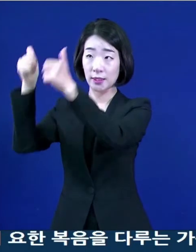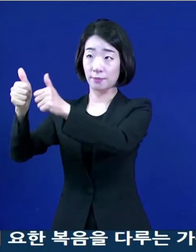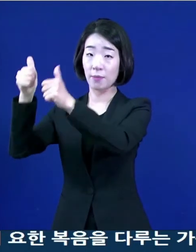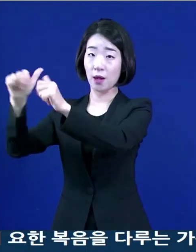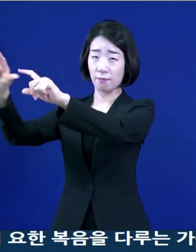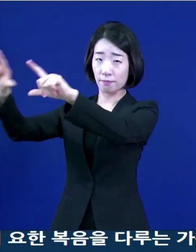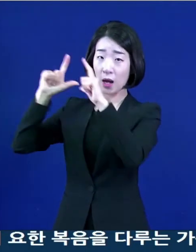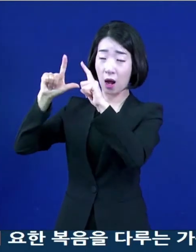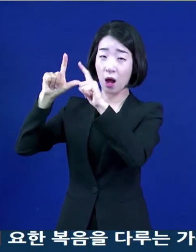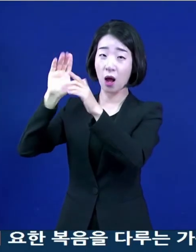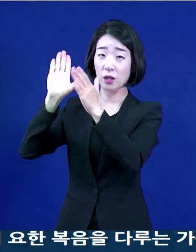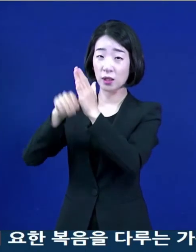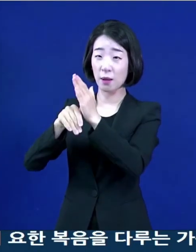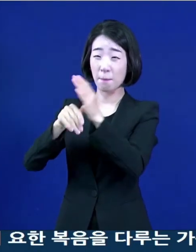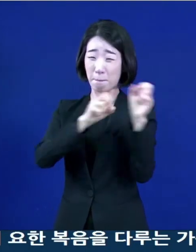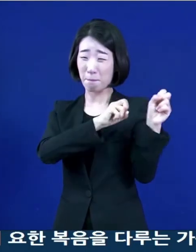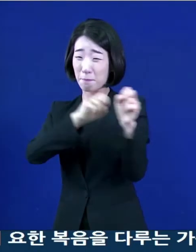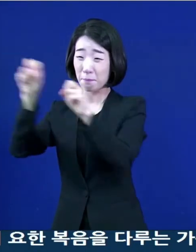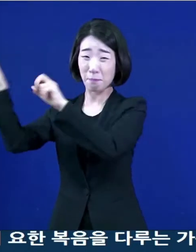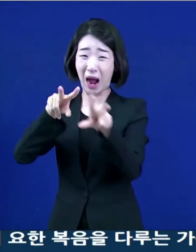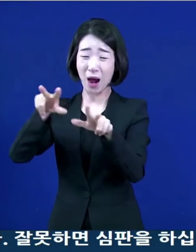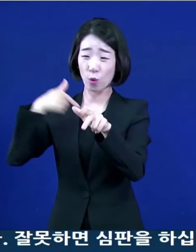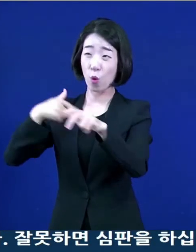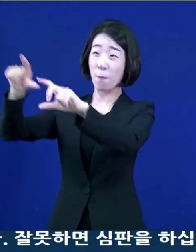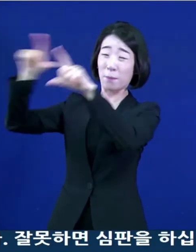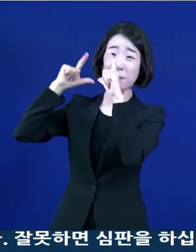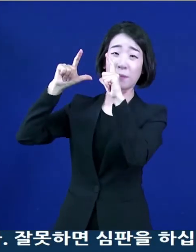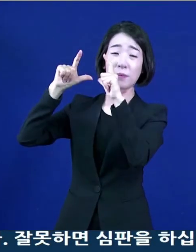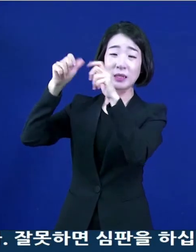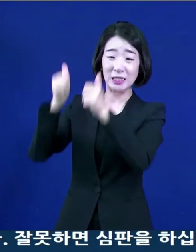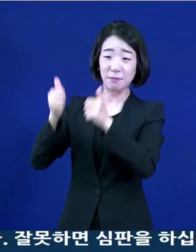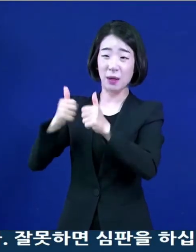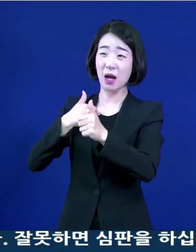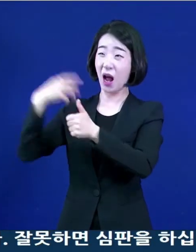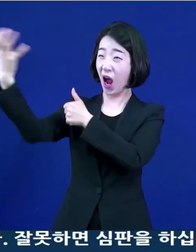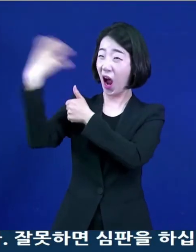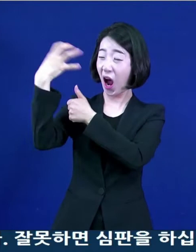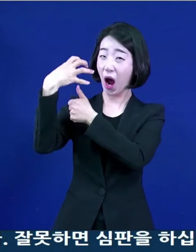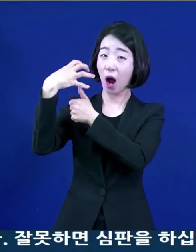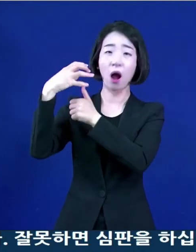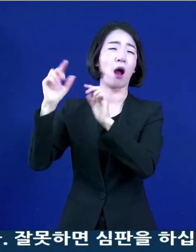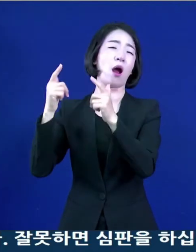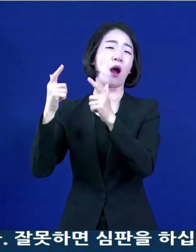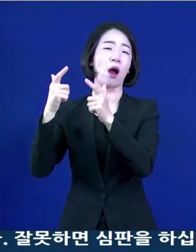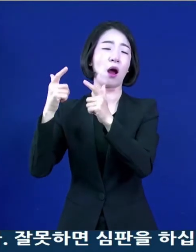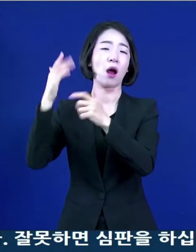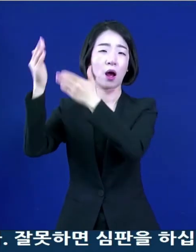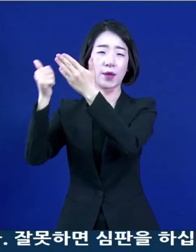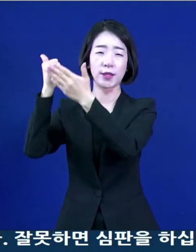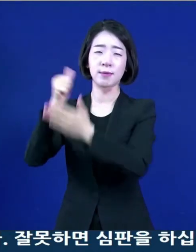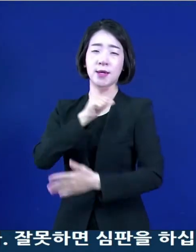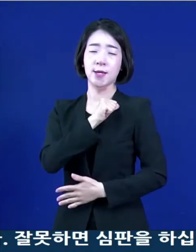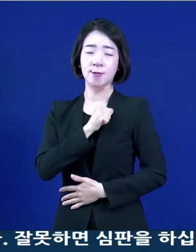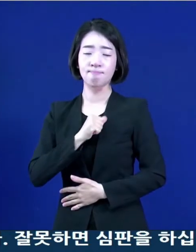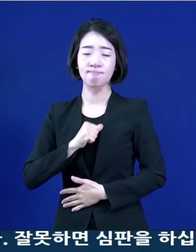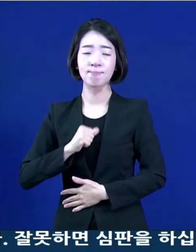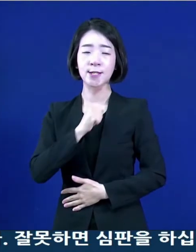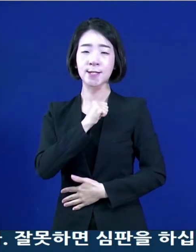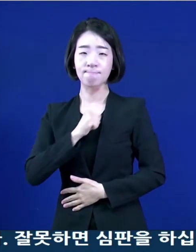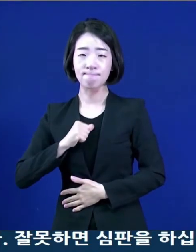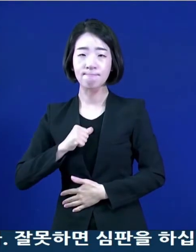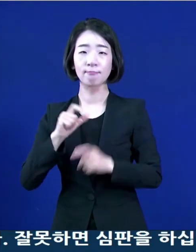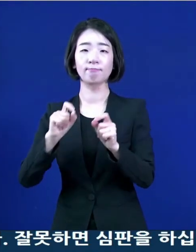안 하세요. 하나님이 심판을 바로바로 안 하고 미루어 두셔요. 그럼 왜 미루어 두시는지 아세요?